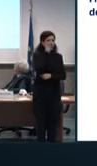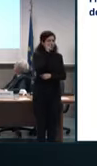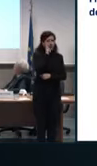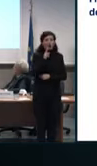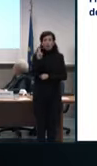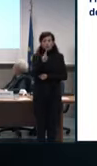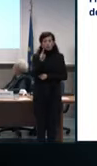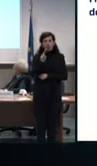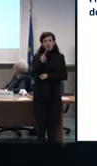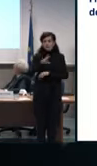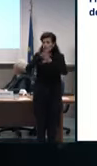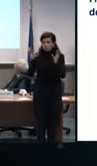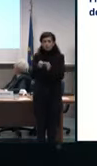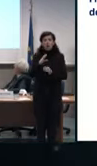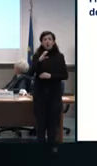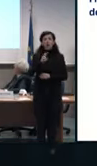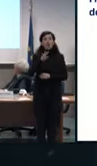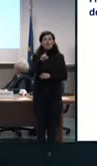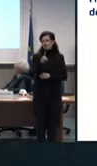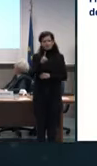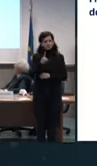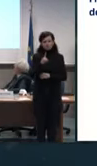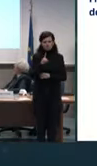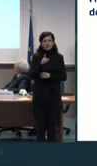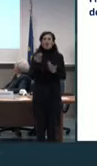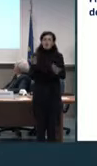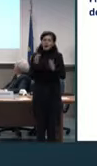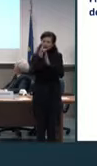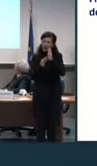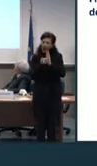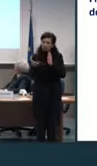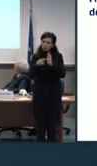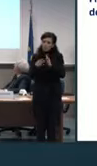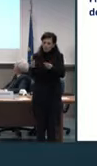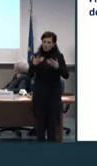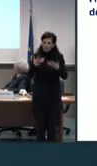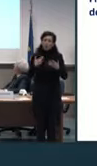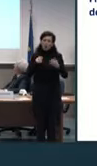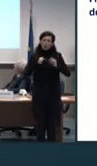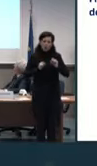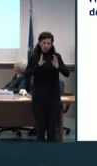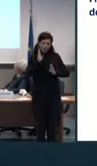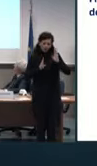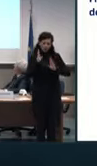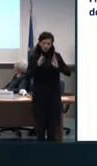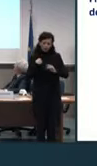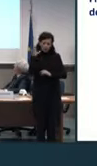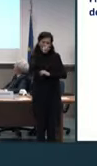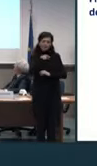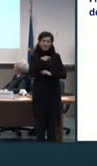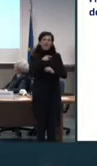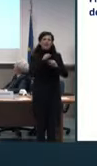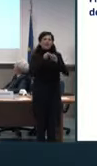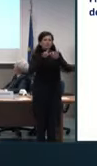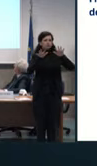comi però vuol dire che intanto è un primo dato con cui confrontarci però evidente che dove c'è stata altra circolazione voi vedete è più